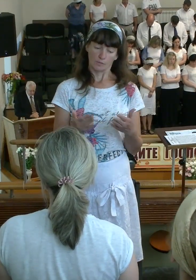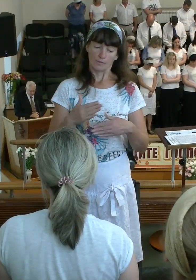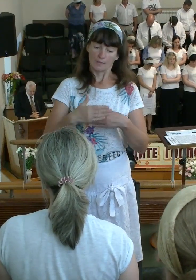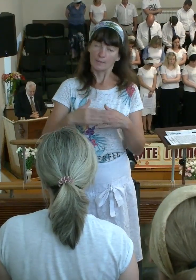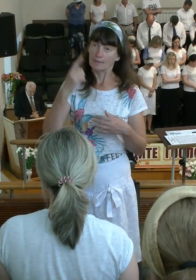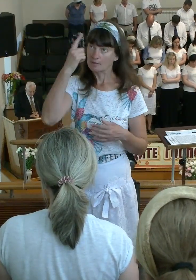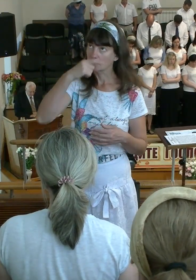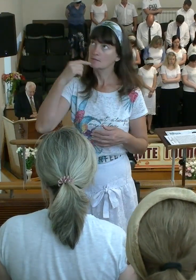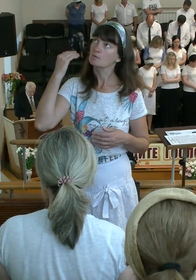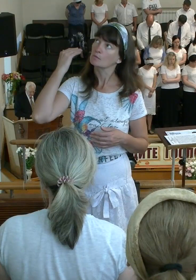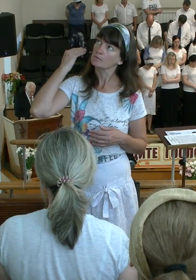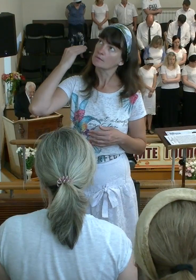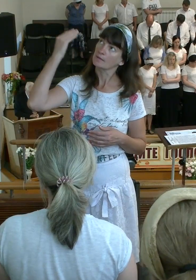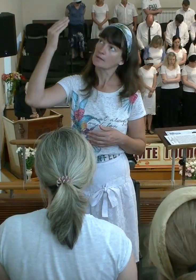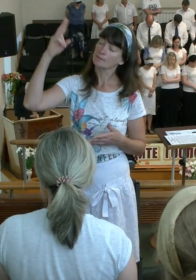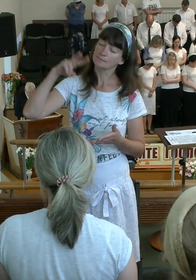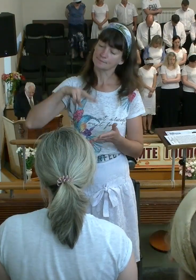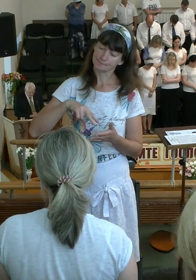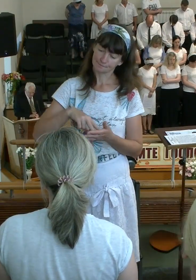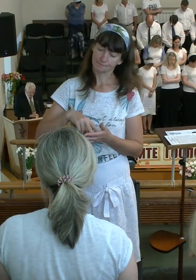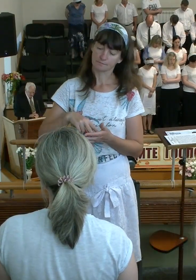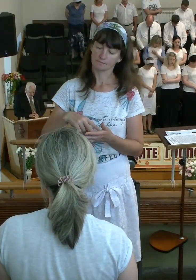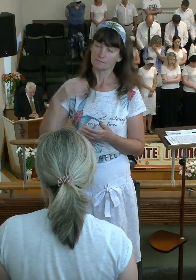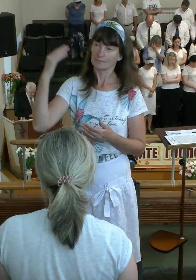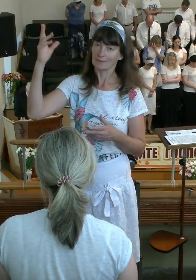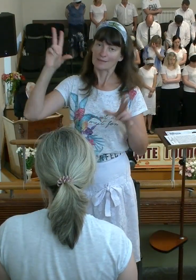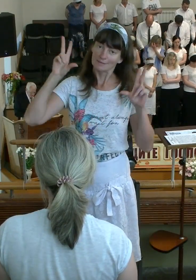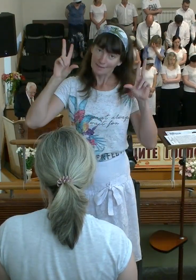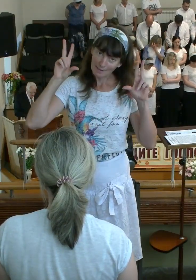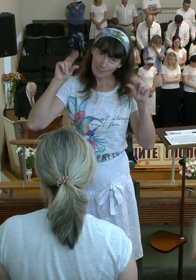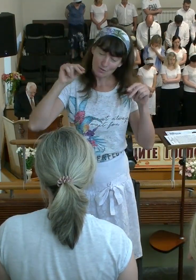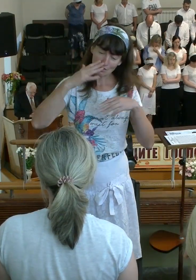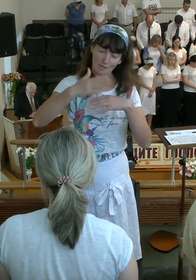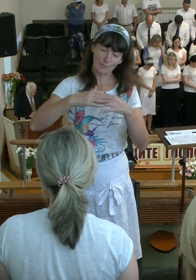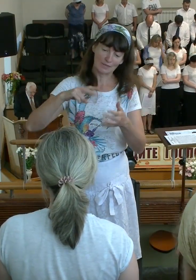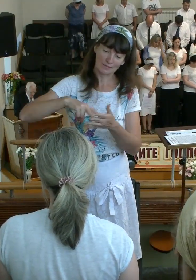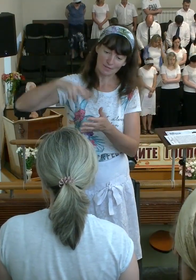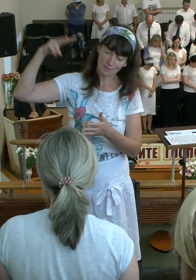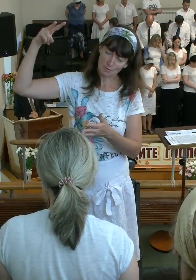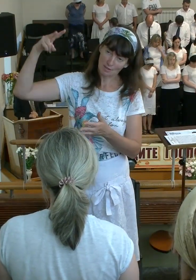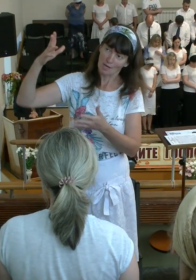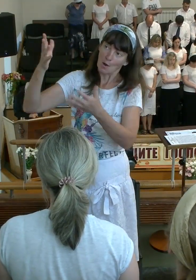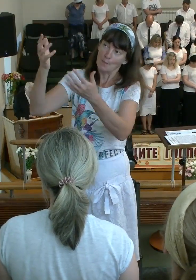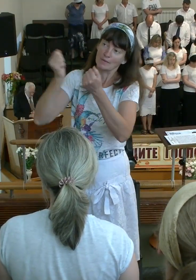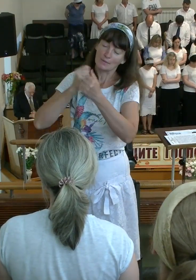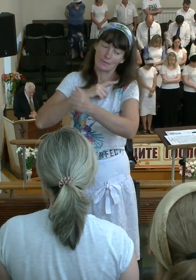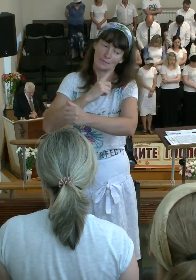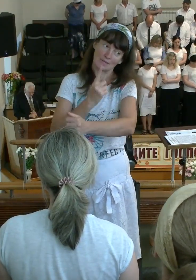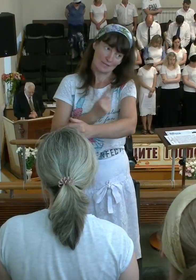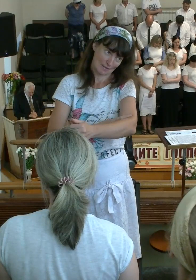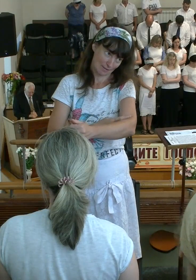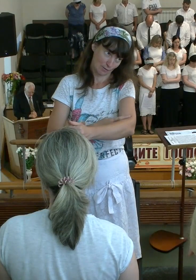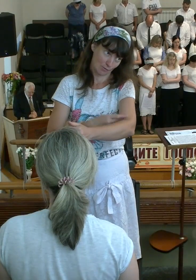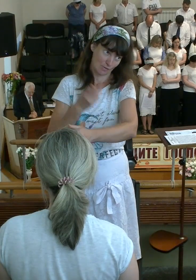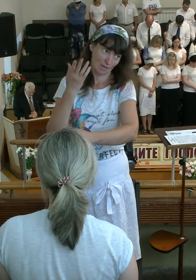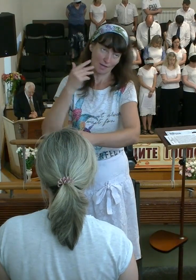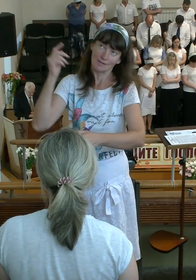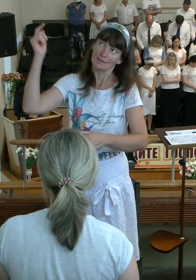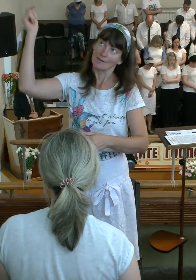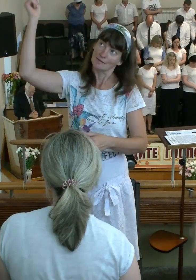лицем Твоим. Ты обещал перед Вознесением, что мы примем силу, когда сойдет Дух